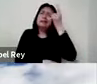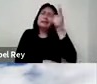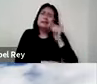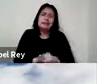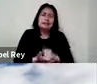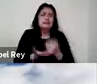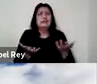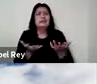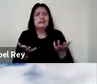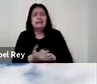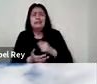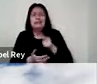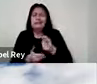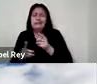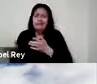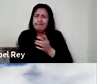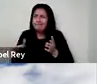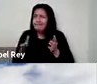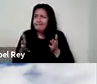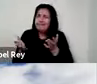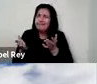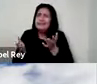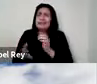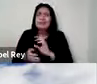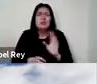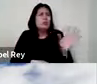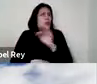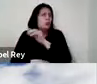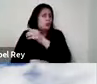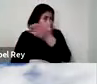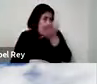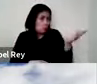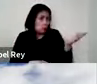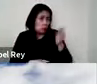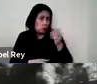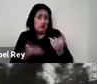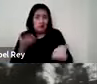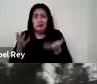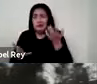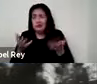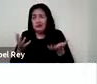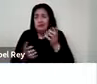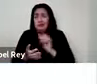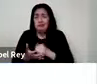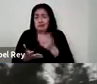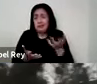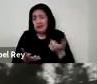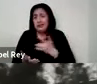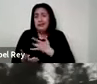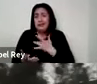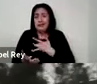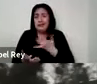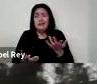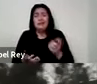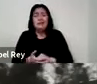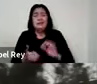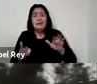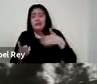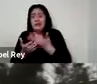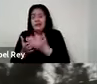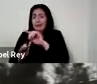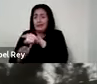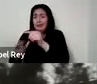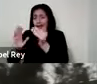empezar a pensar en todo el camino, como todos ustedes que tal vez están pasando, llegas a una